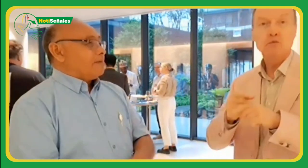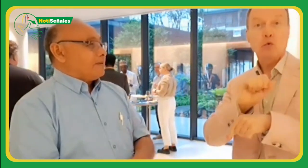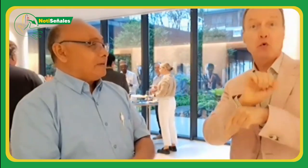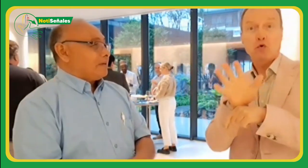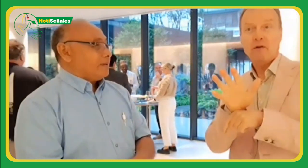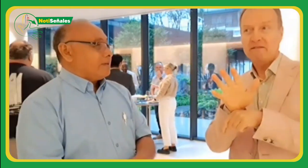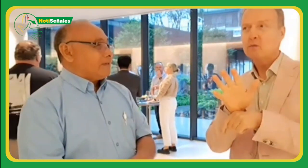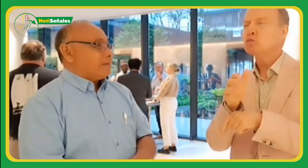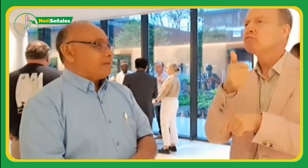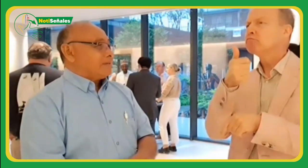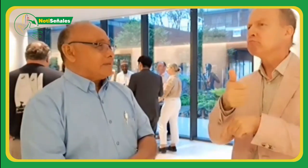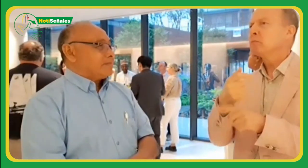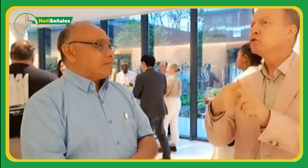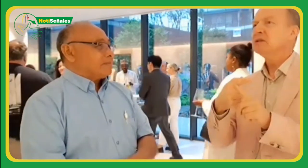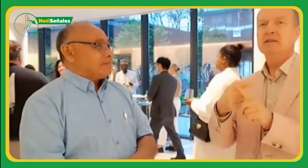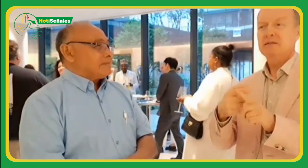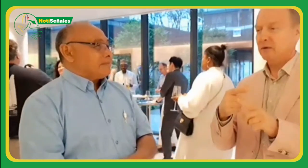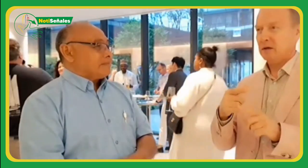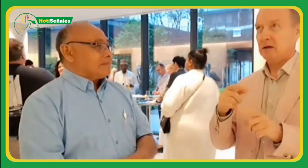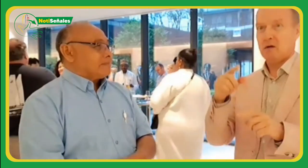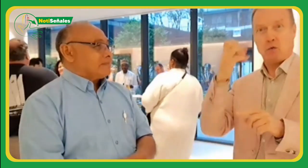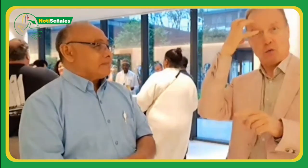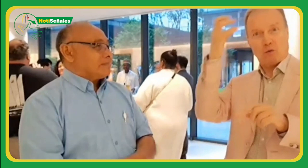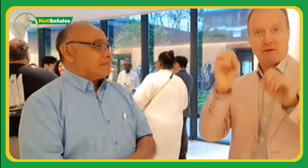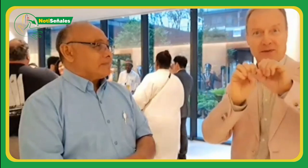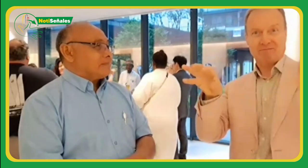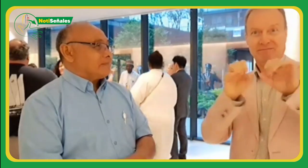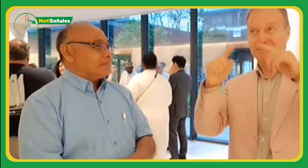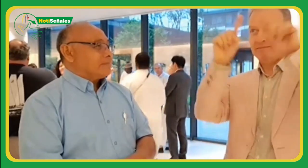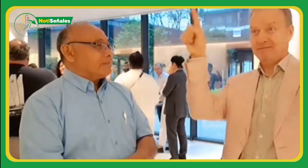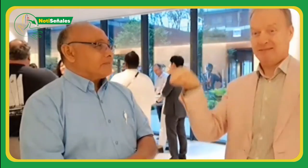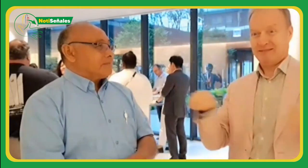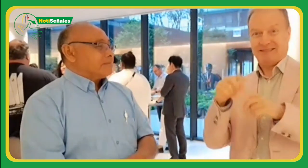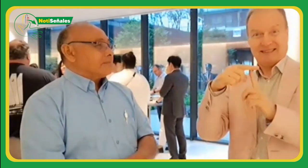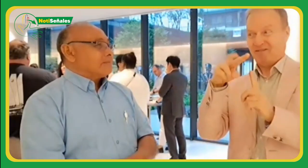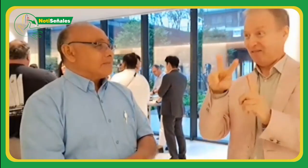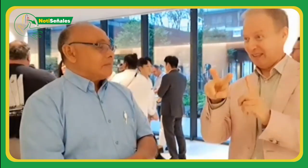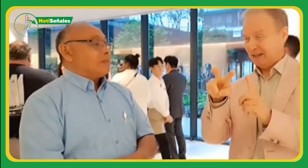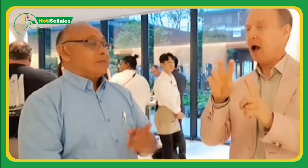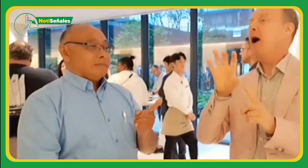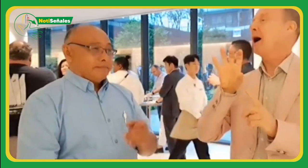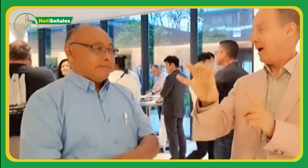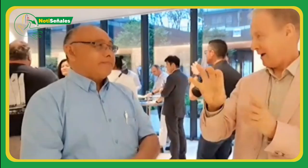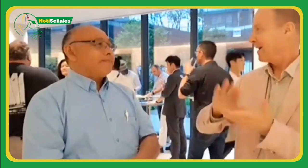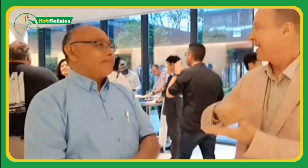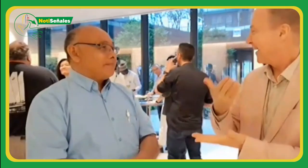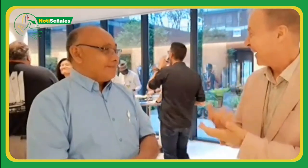Igualmente con el coronavirus algo positivo que se dio fue que la información del gobierno transmitida en televisión